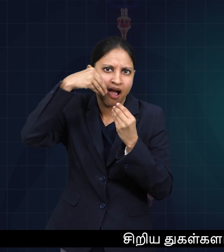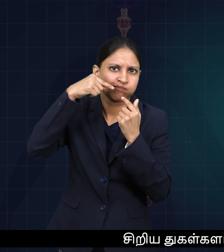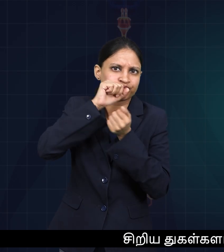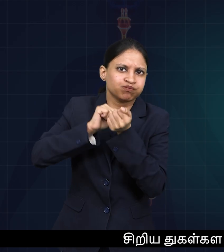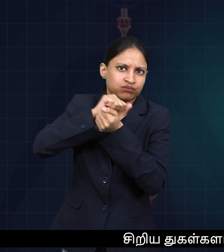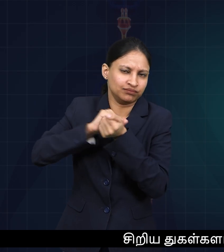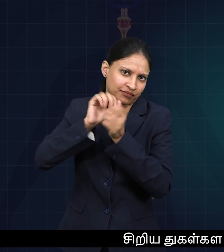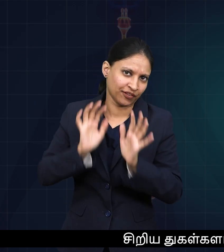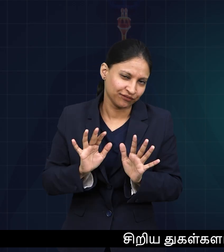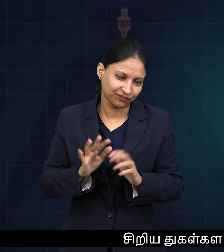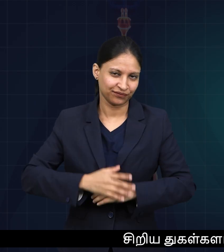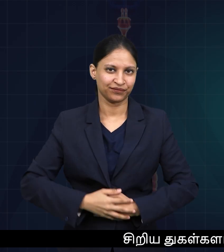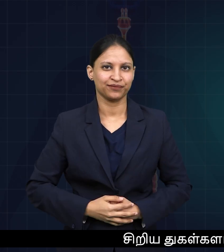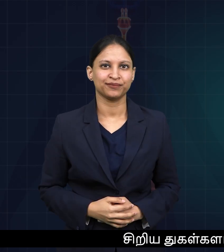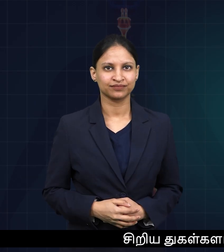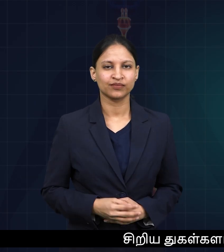உதவுகின்றன.